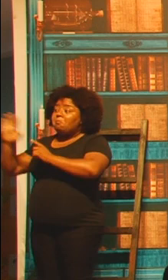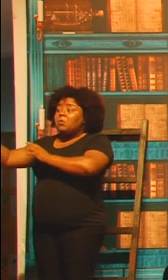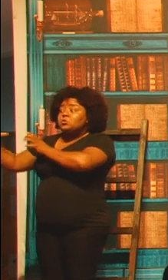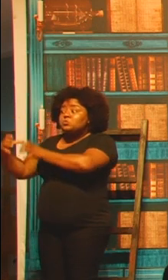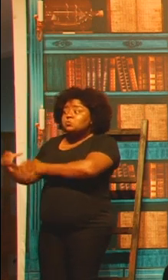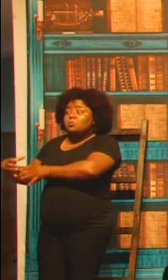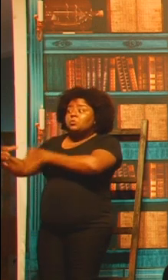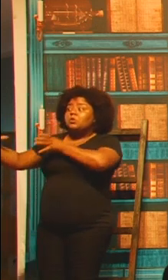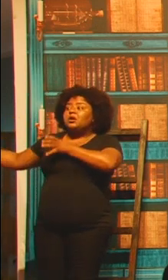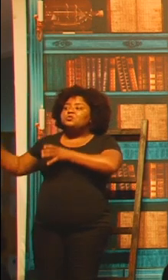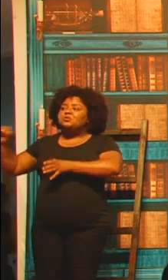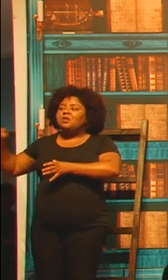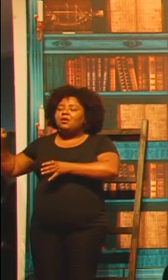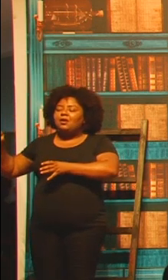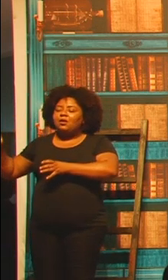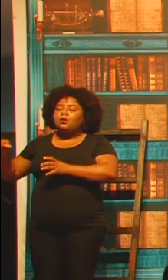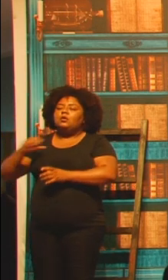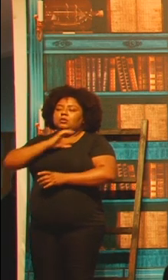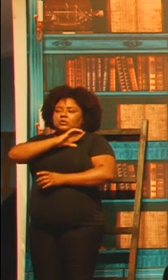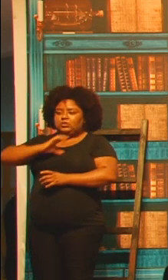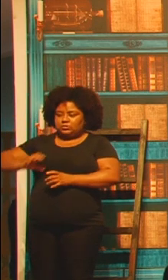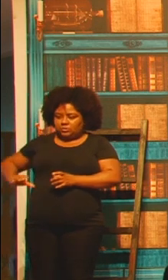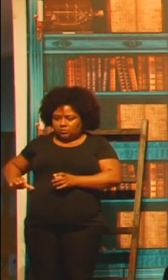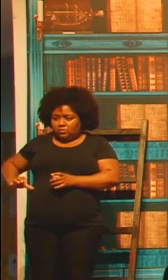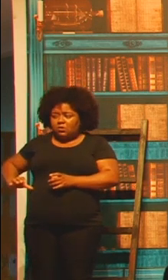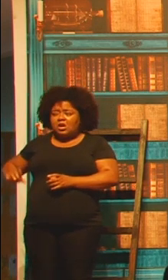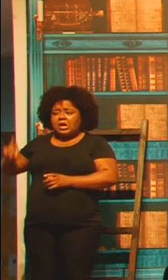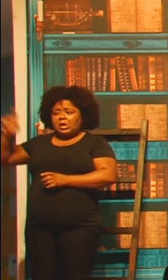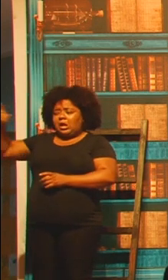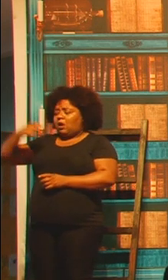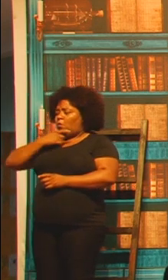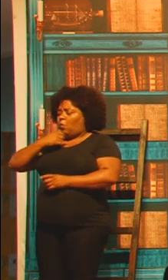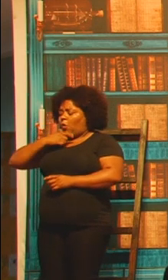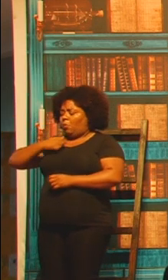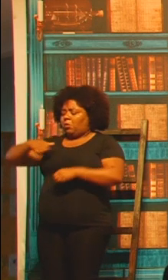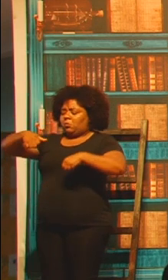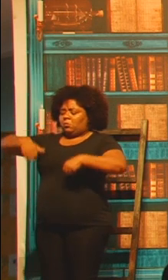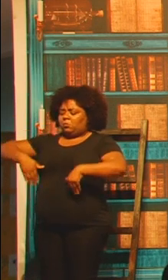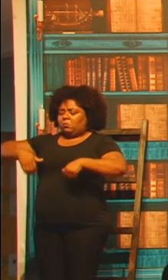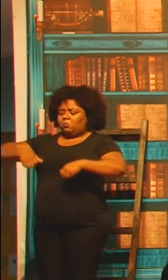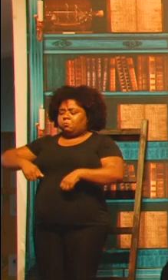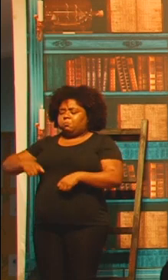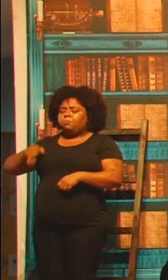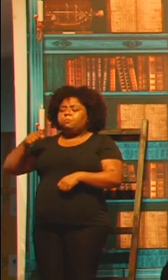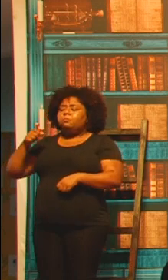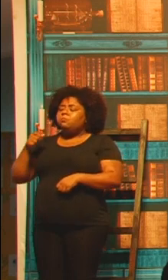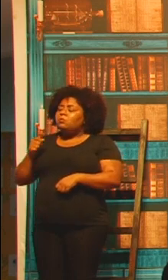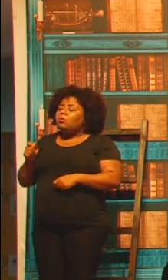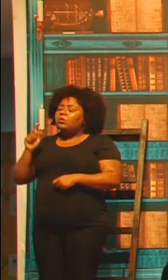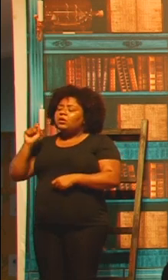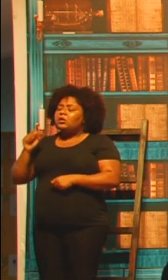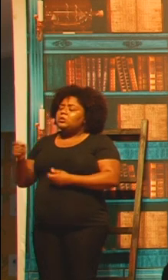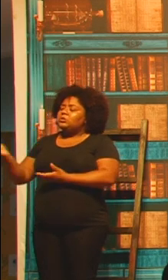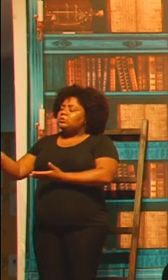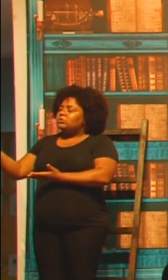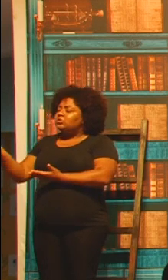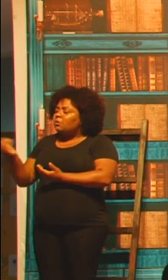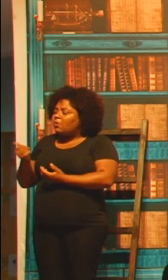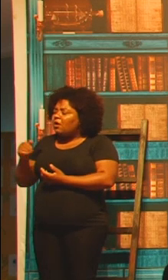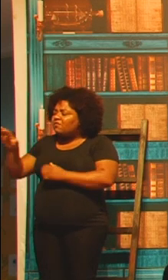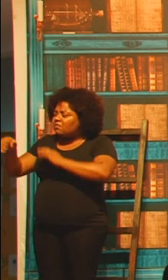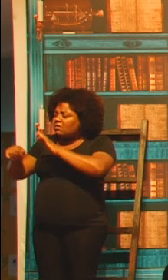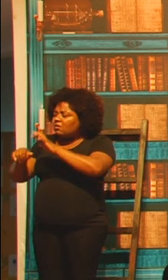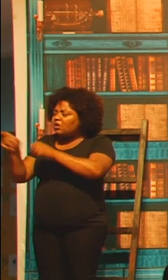Esses muçulmanos, esses soldados, eles muitas vezes chamavam os mais jovens de